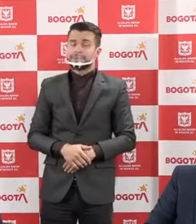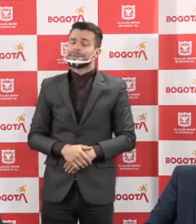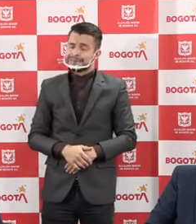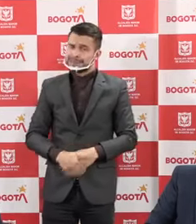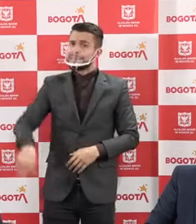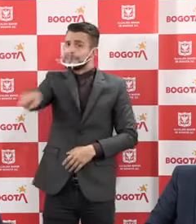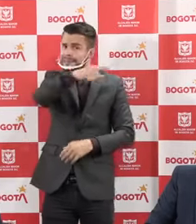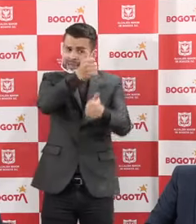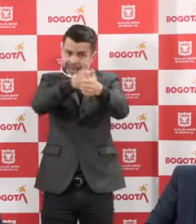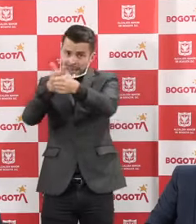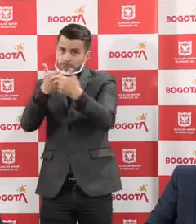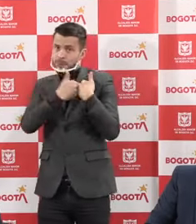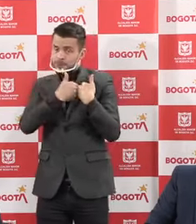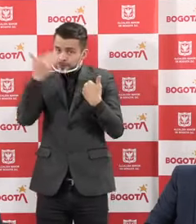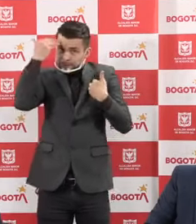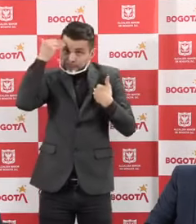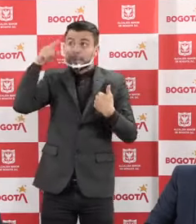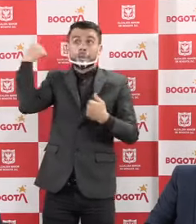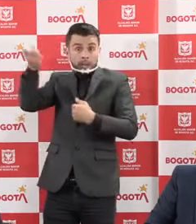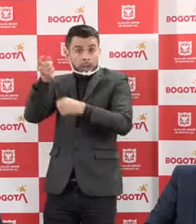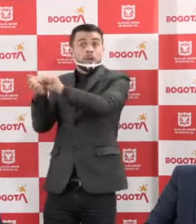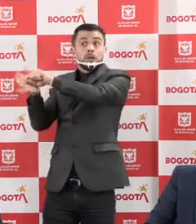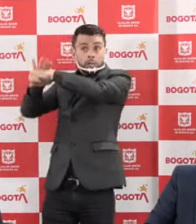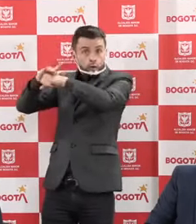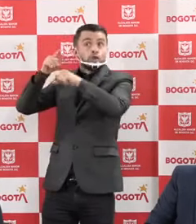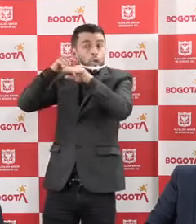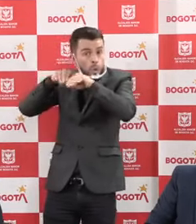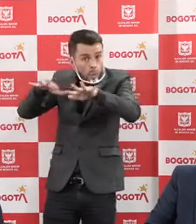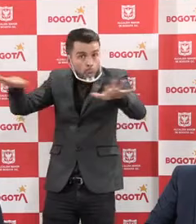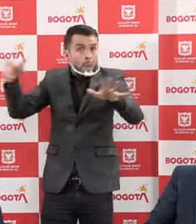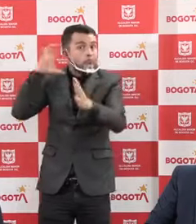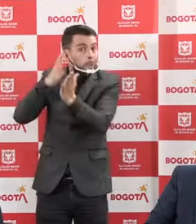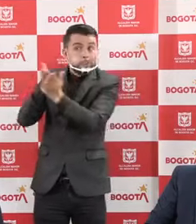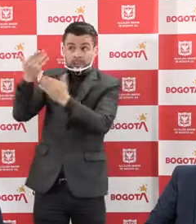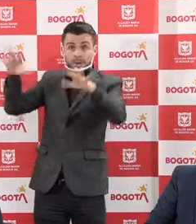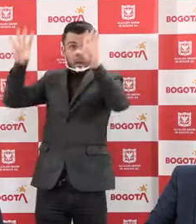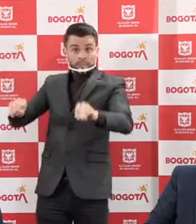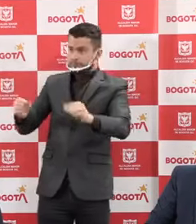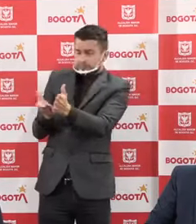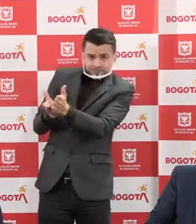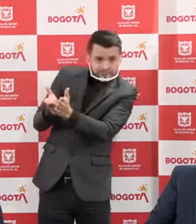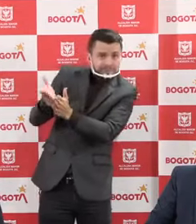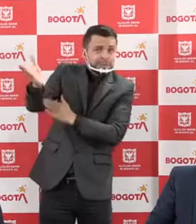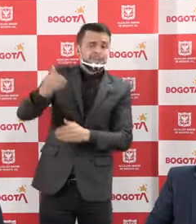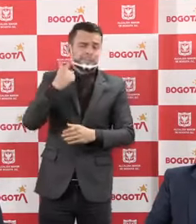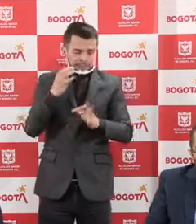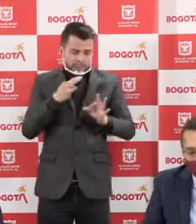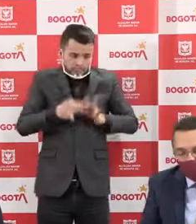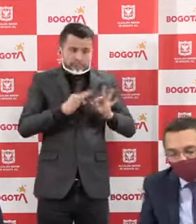todavía está cobrando vidas humanas es nuestra responsabilidad cuidarnos y cuidar a los demás muchas gracias